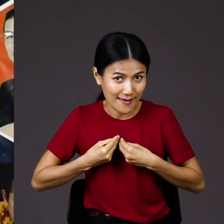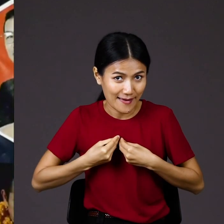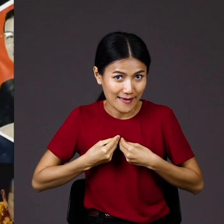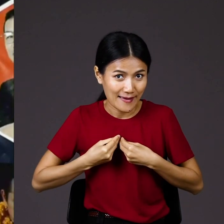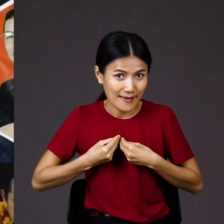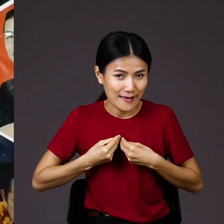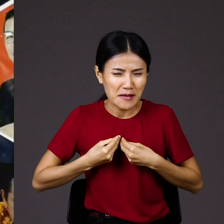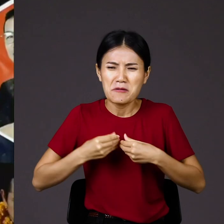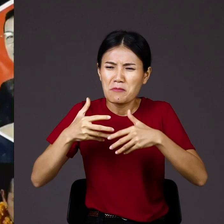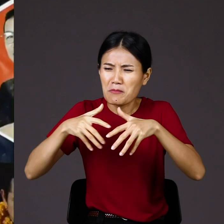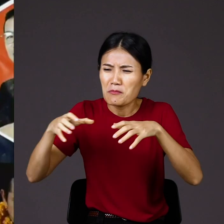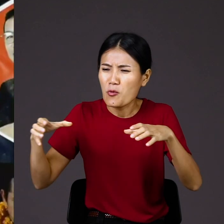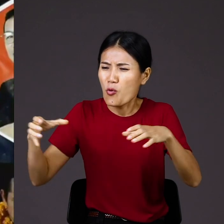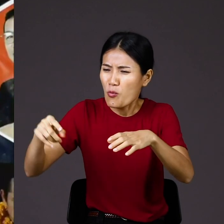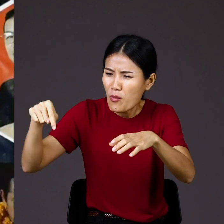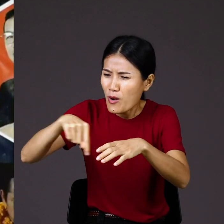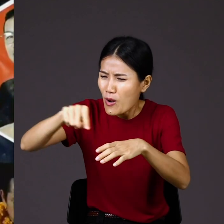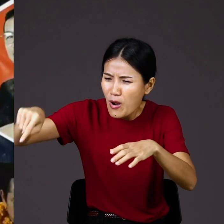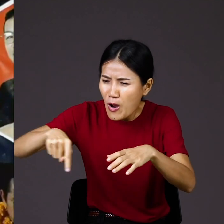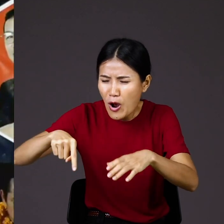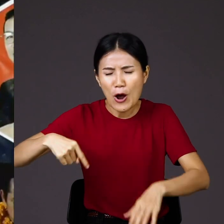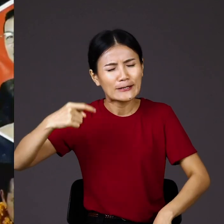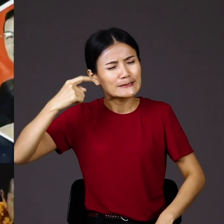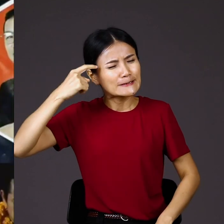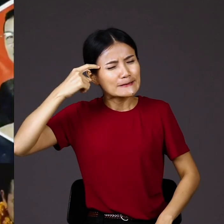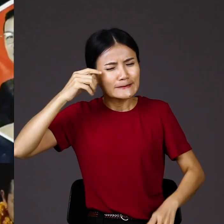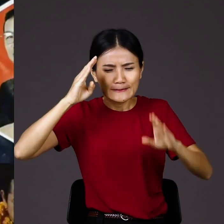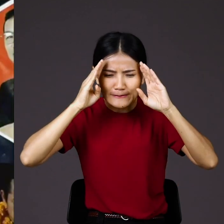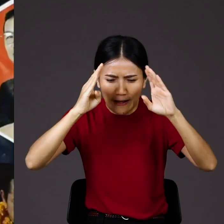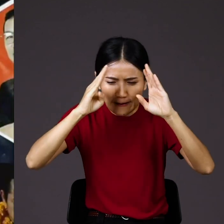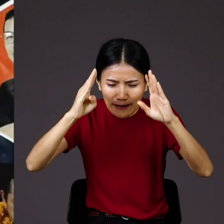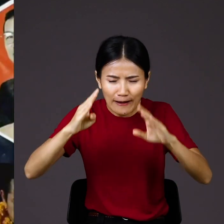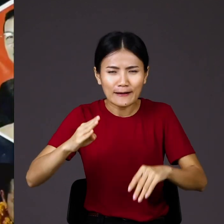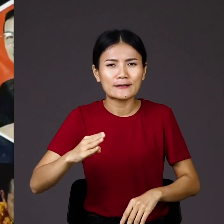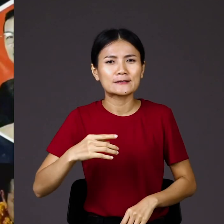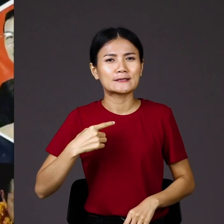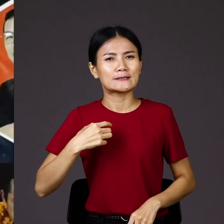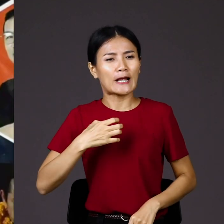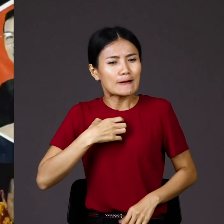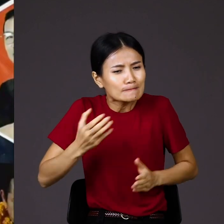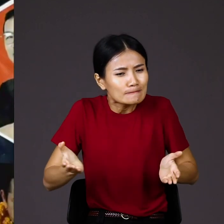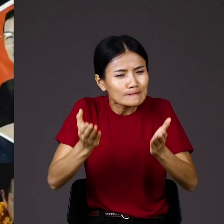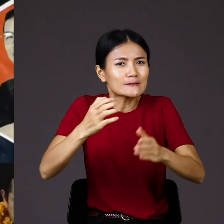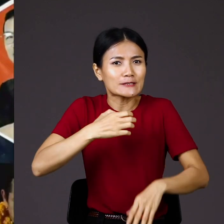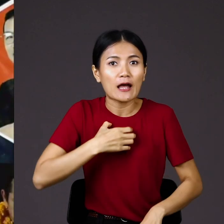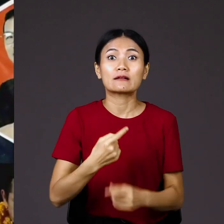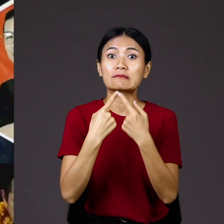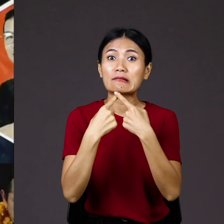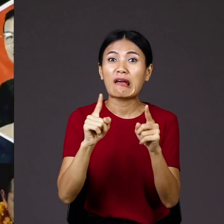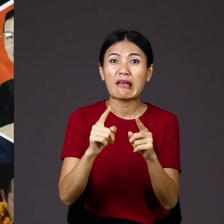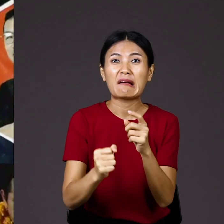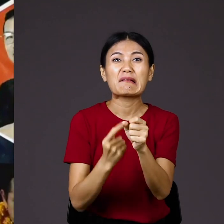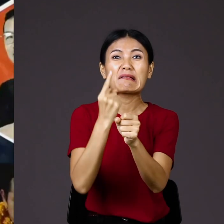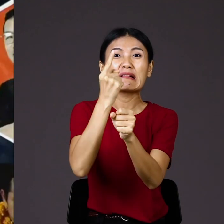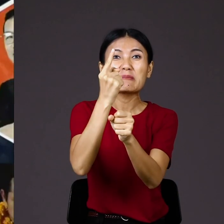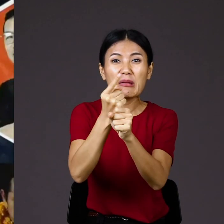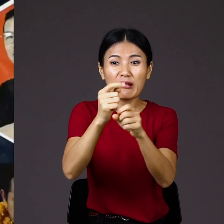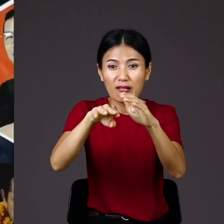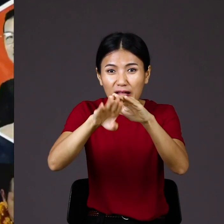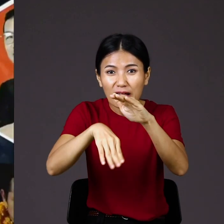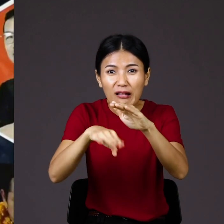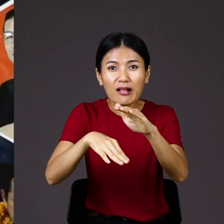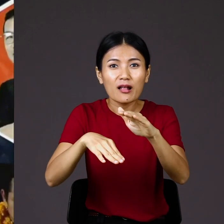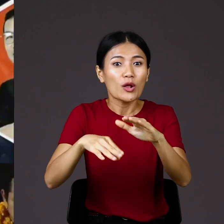เต็มเปี่ยมไปด้วยความหวังเต็มเปี่ยมไปด้วยความตั้งใจแต่เผลอแป๊บเดียวไม่ถึงปีหาย